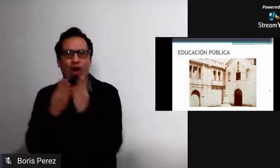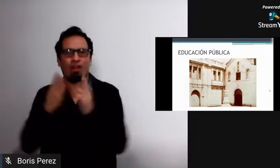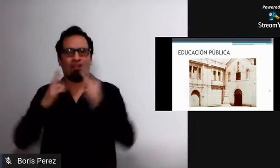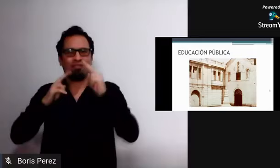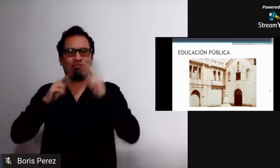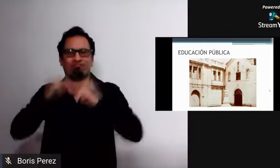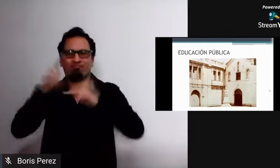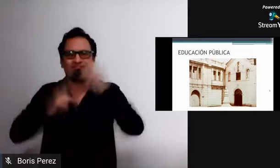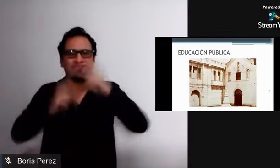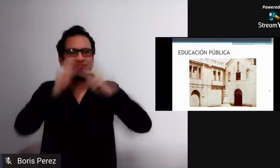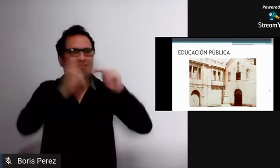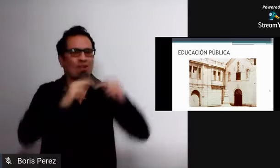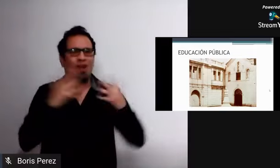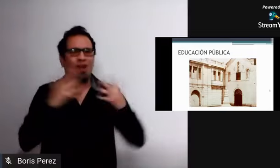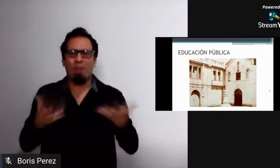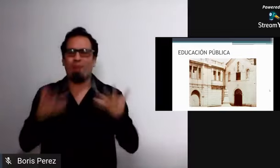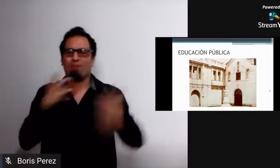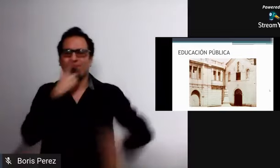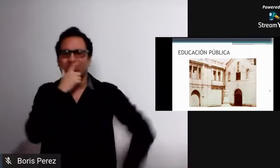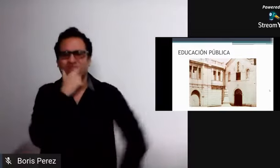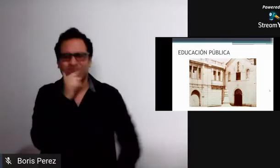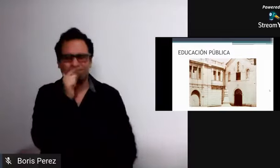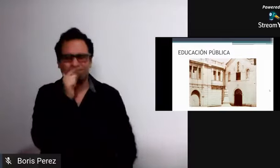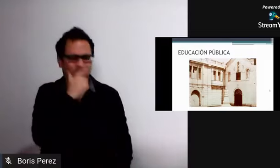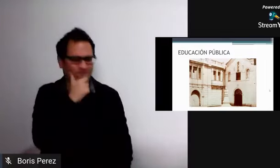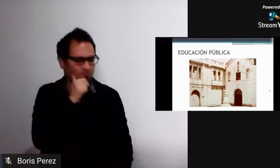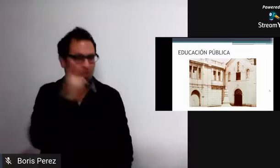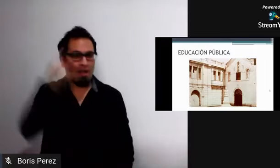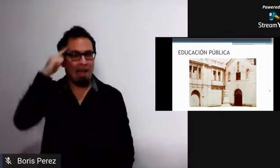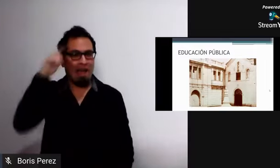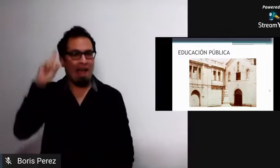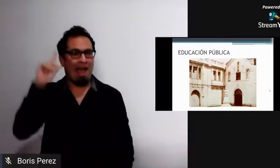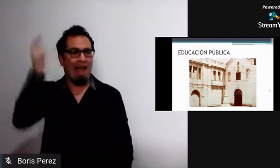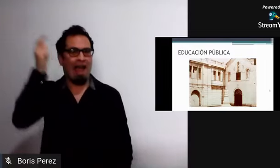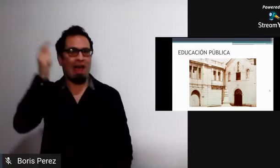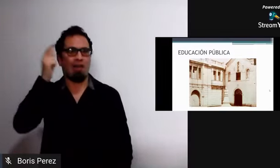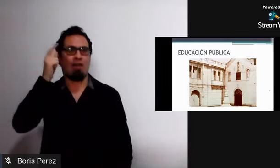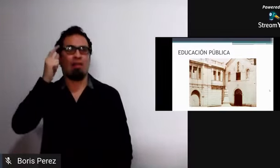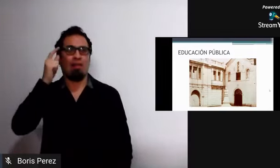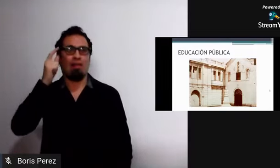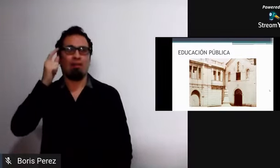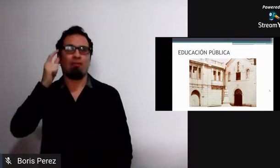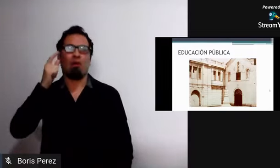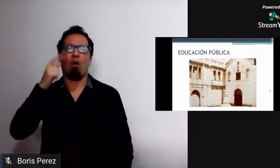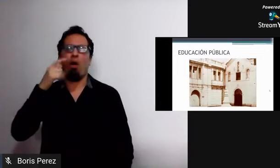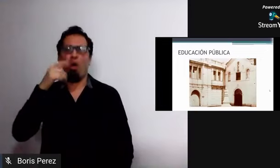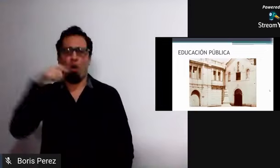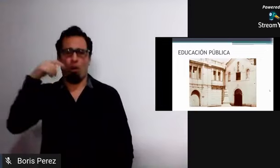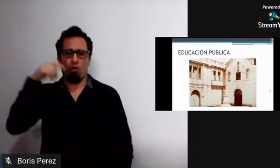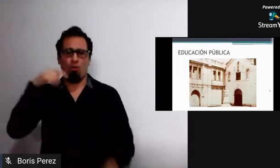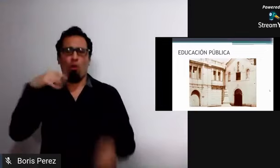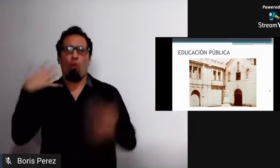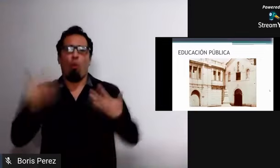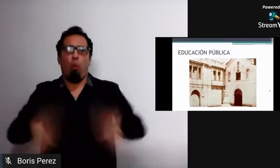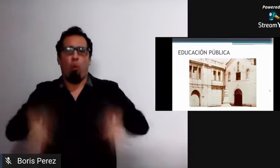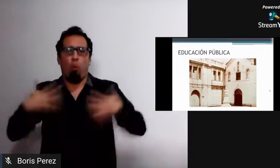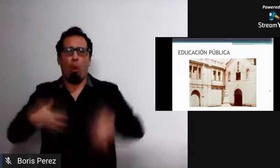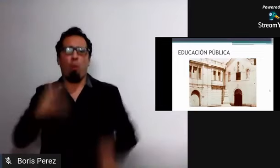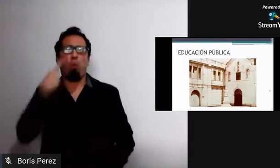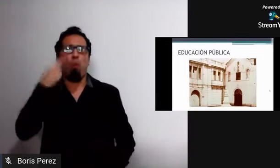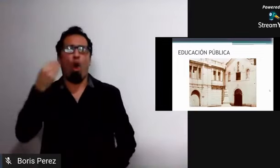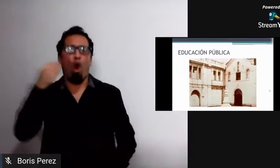de la educación pública. Él empieza a pensar que no hay suficientes instituciones para que se